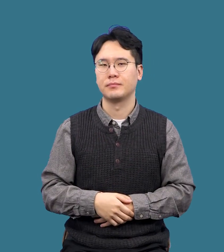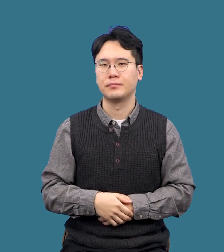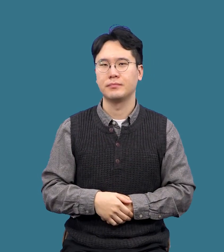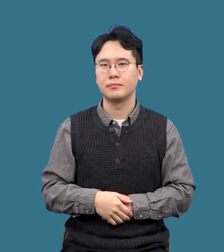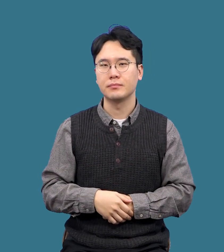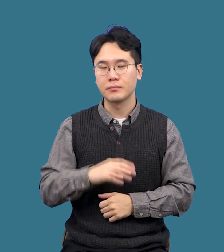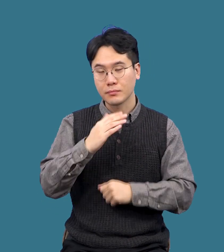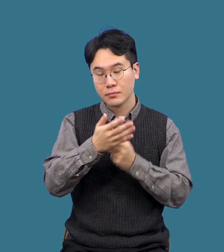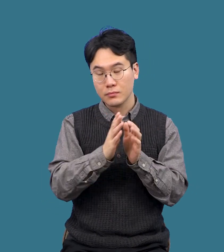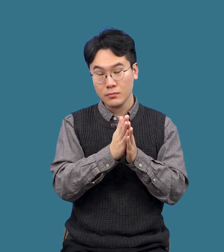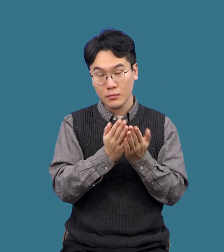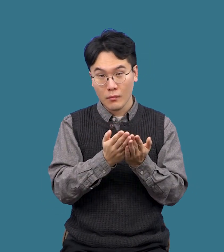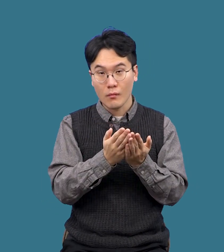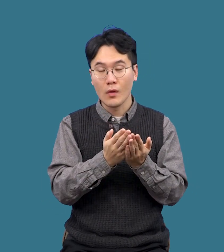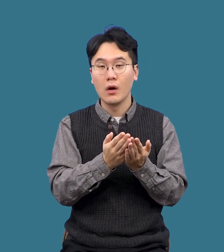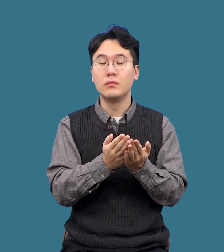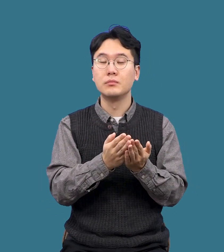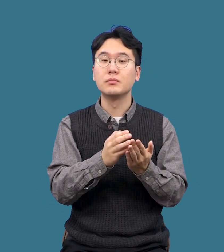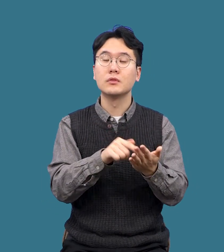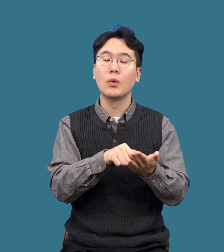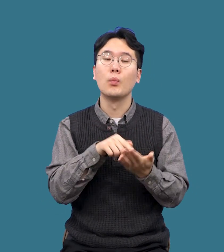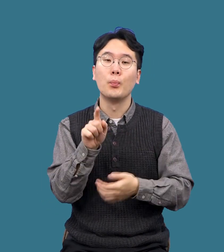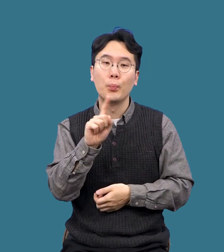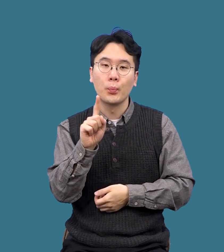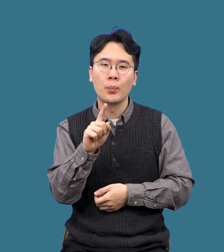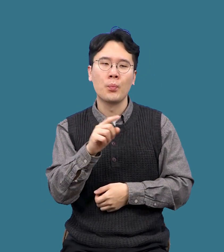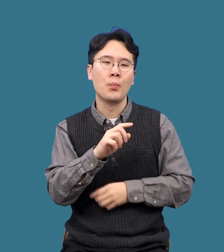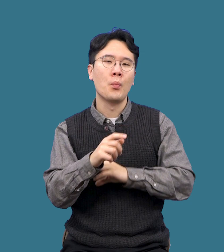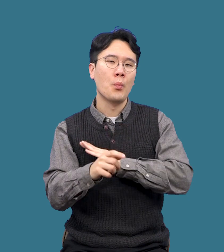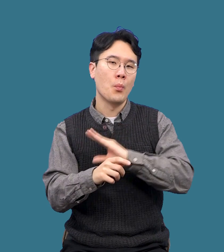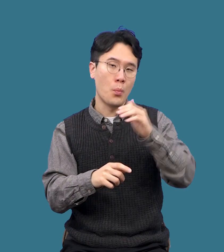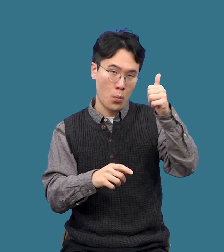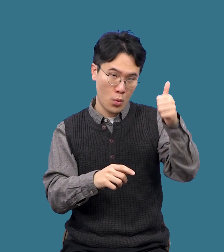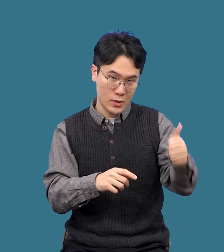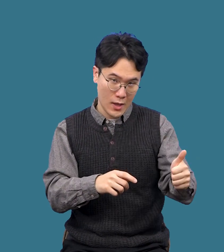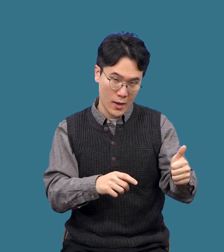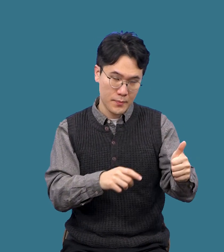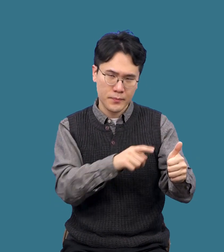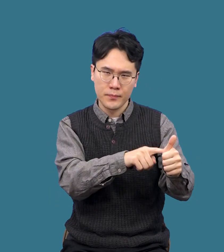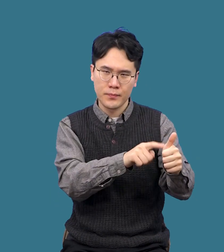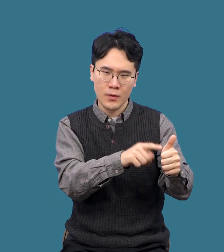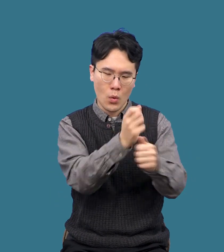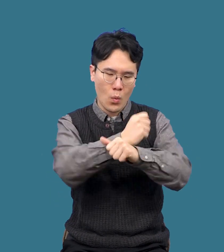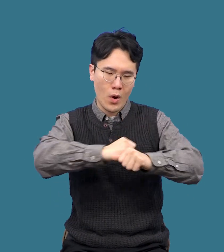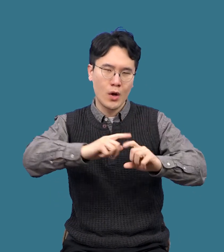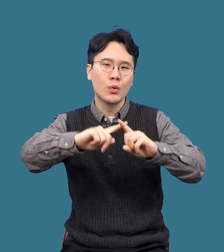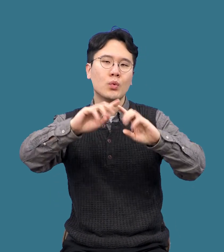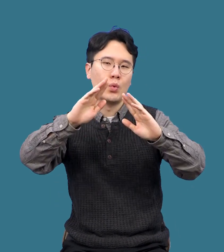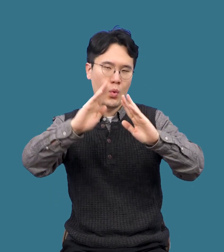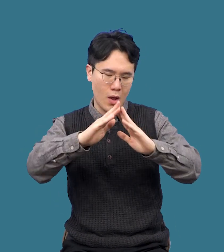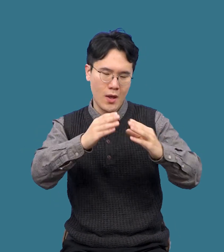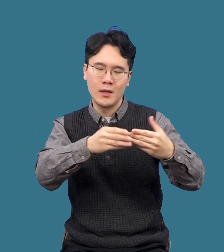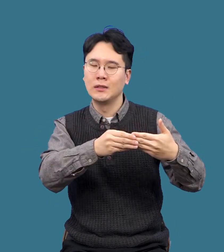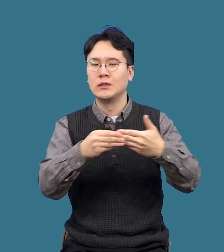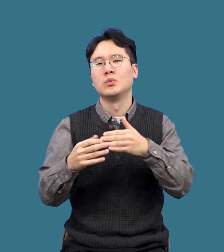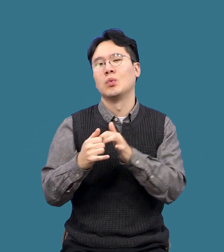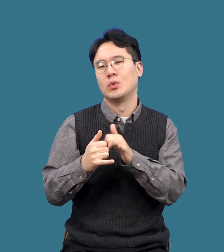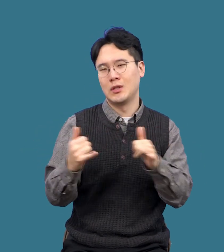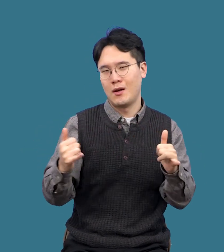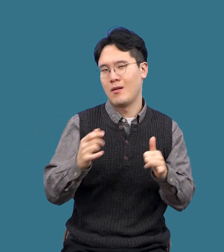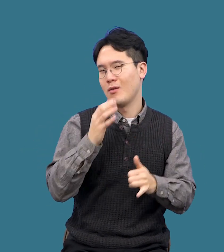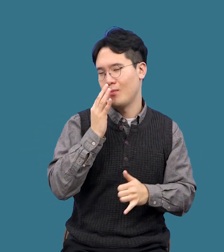성경은 모세를 광야 교회의 리더, 지도자라고 말하고 있는 것입니다. 자, 그러면